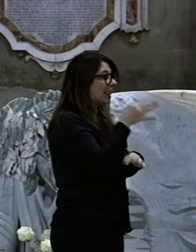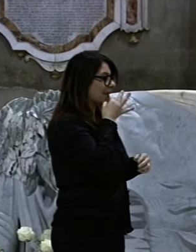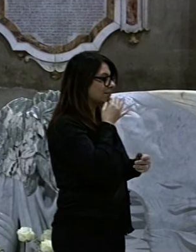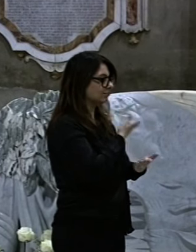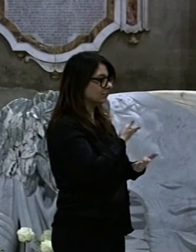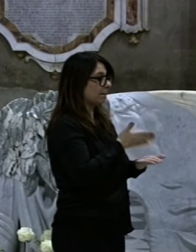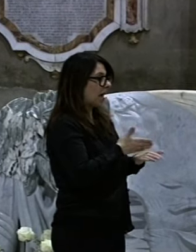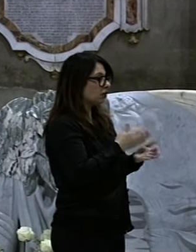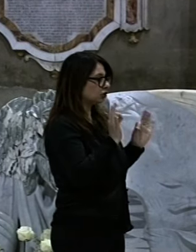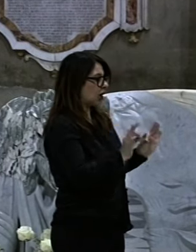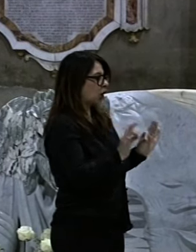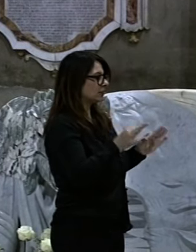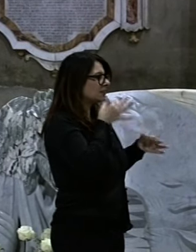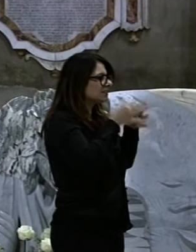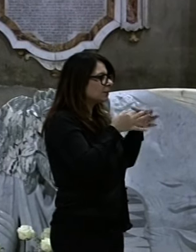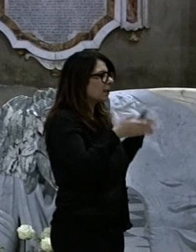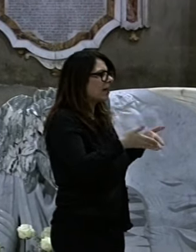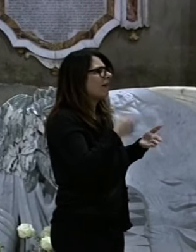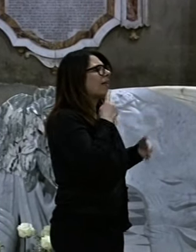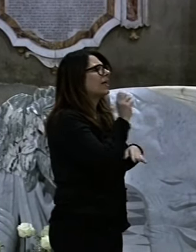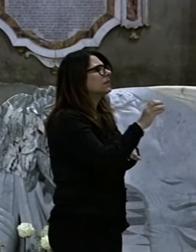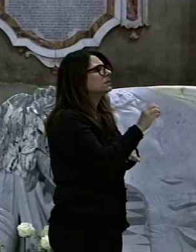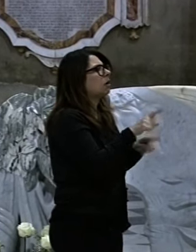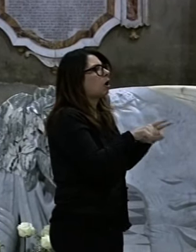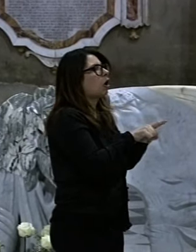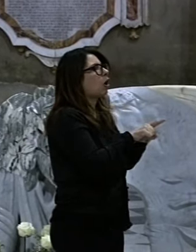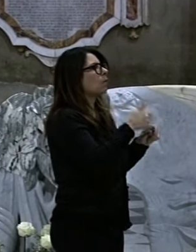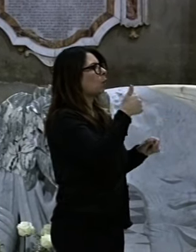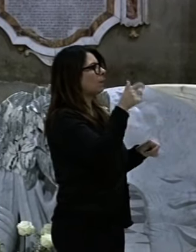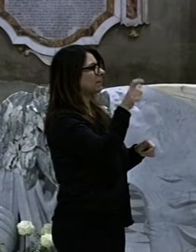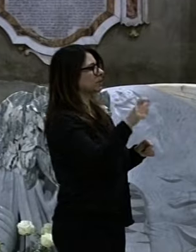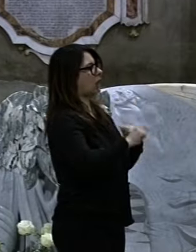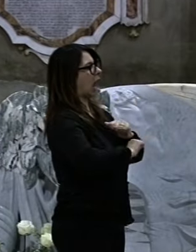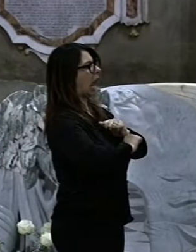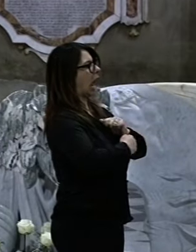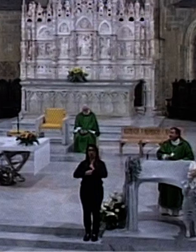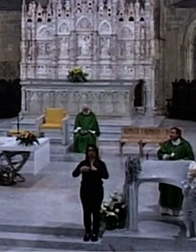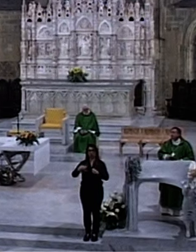pagina, insegnava come uno che ha autorità.